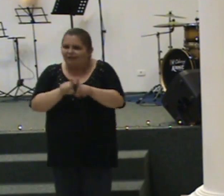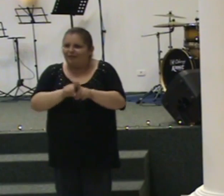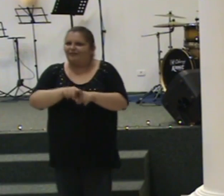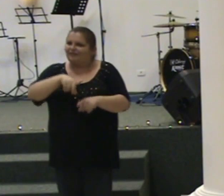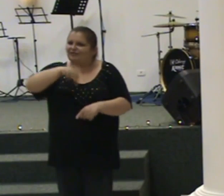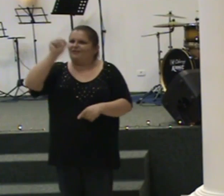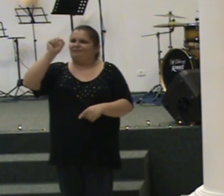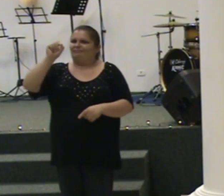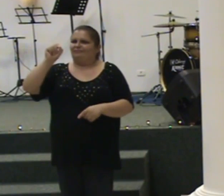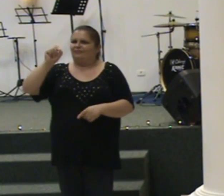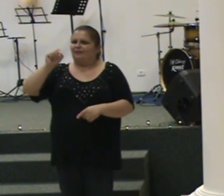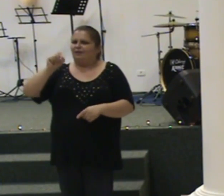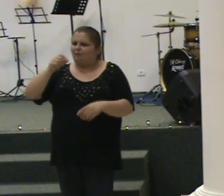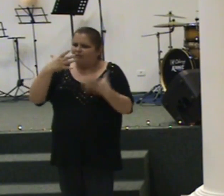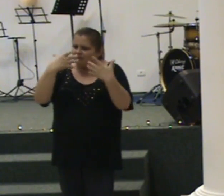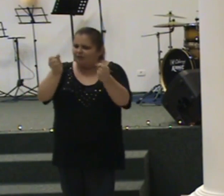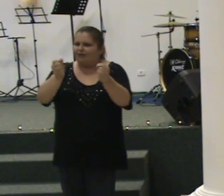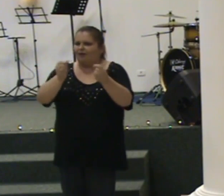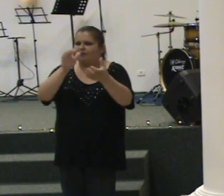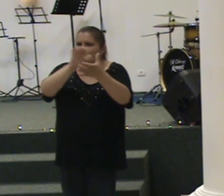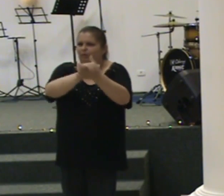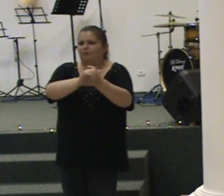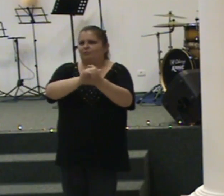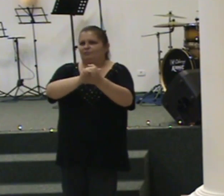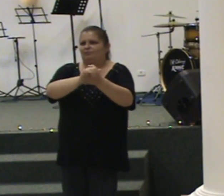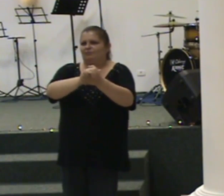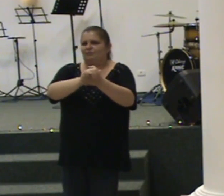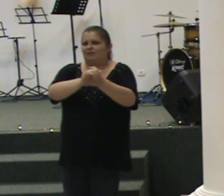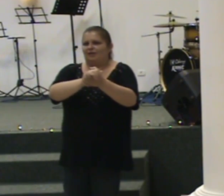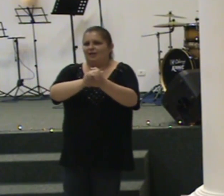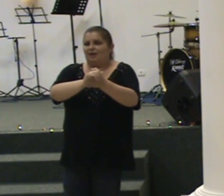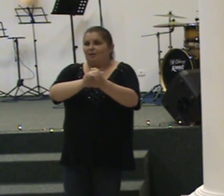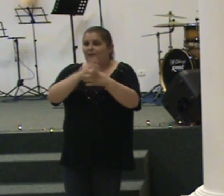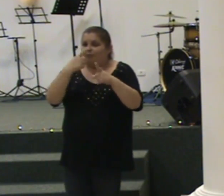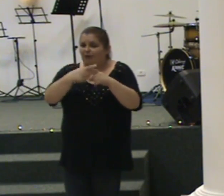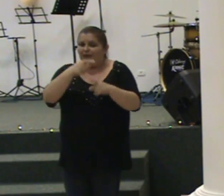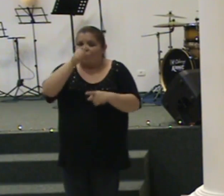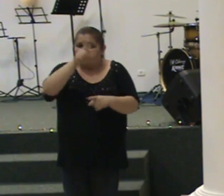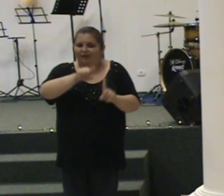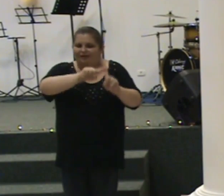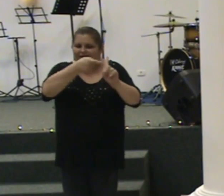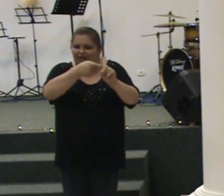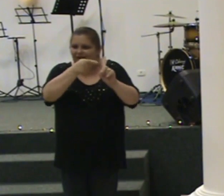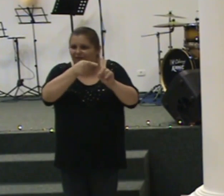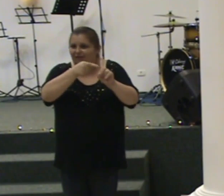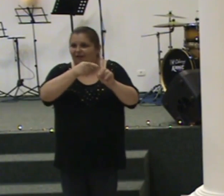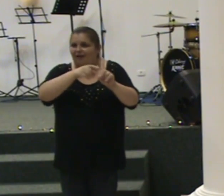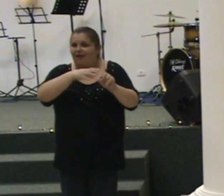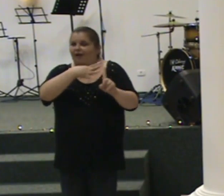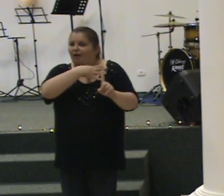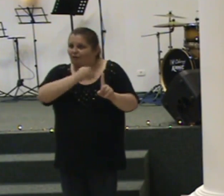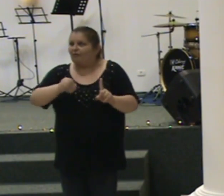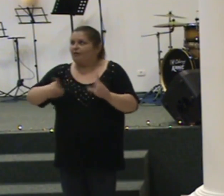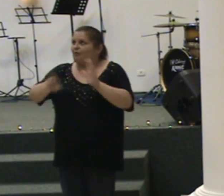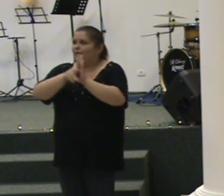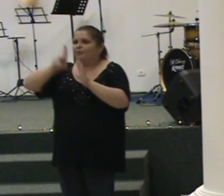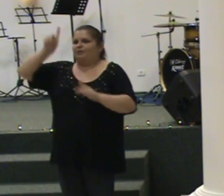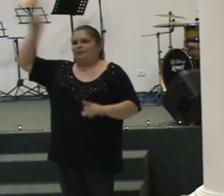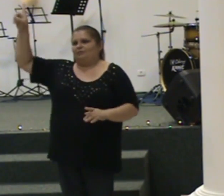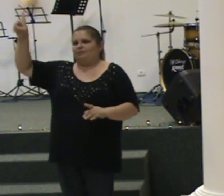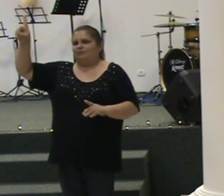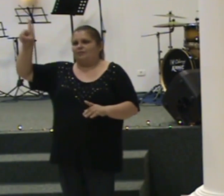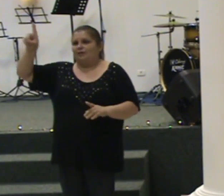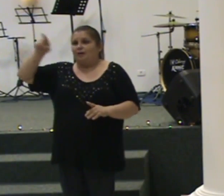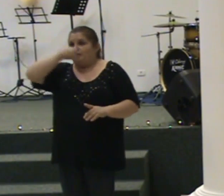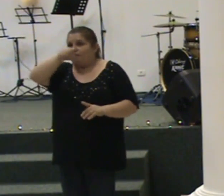se você reconhece Maria como a sua esposa, porque esse é o filho do Altíssimo. É uma honra, né,